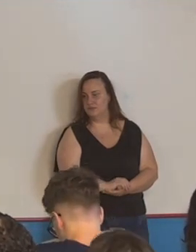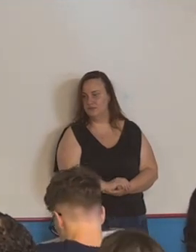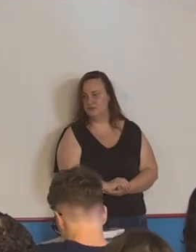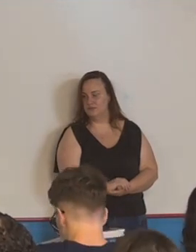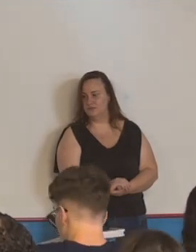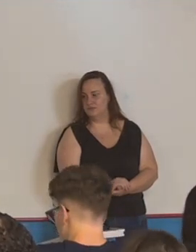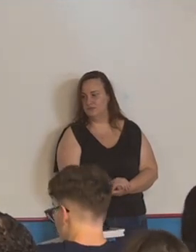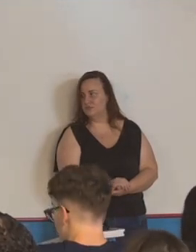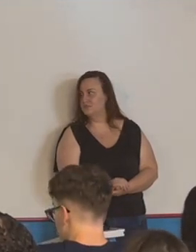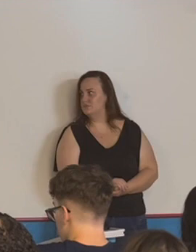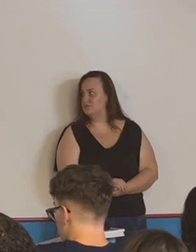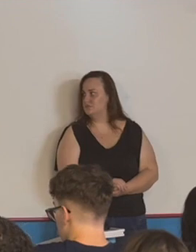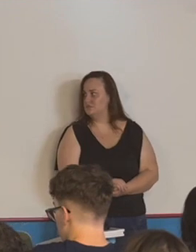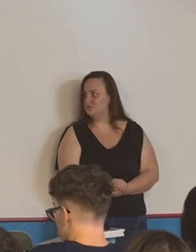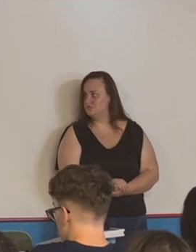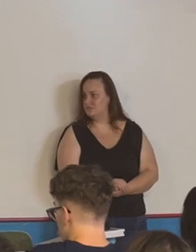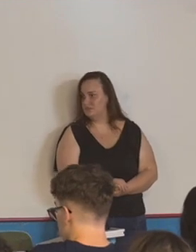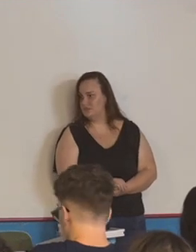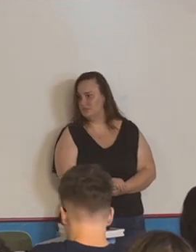Essa aqui, né?